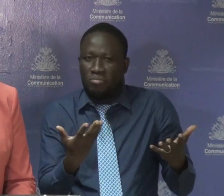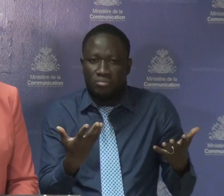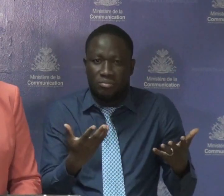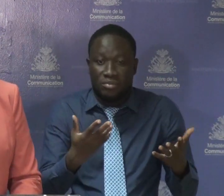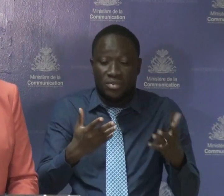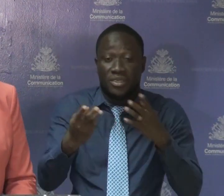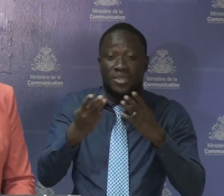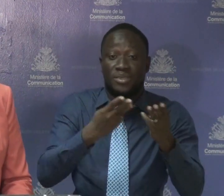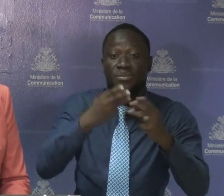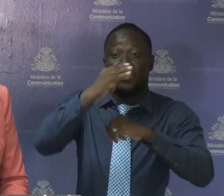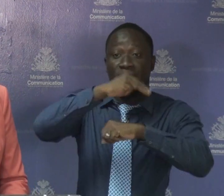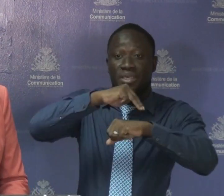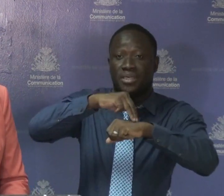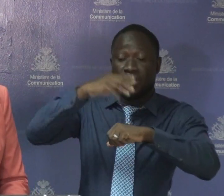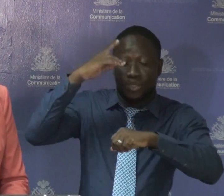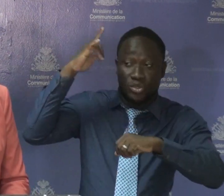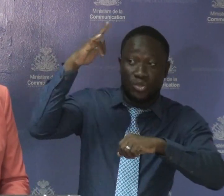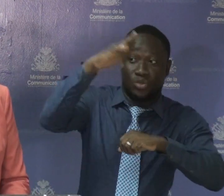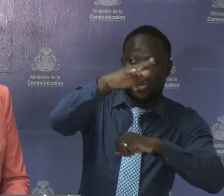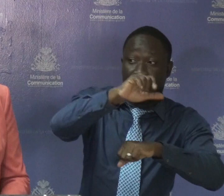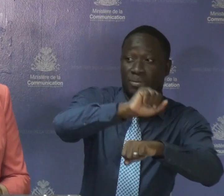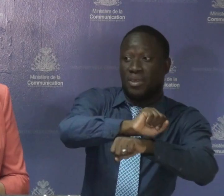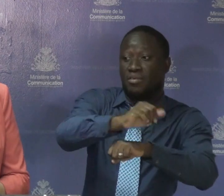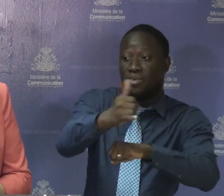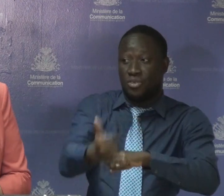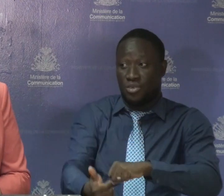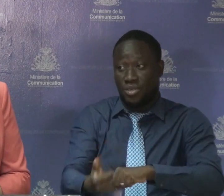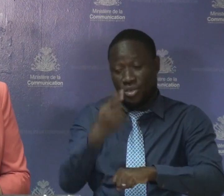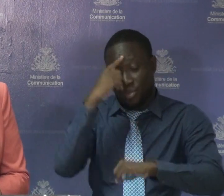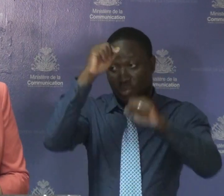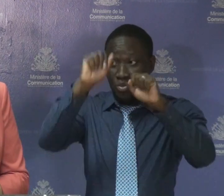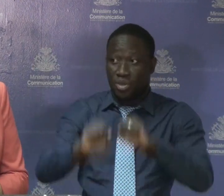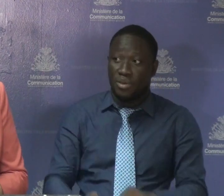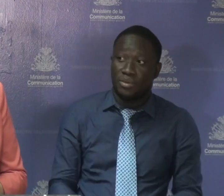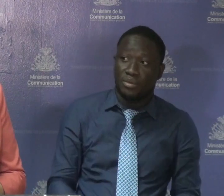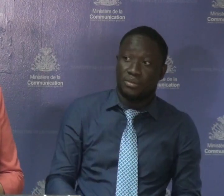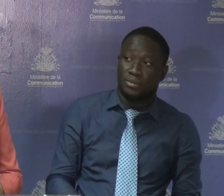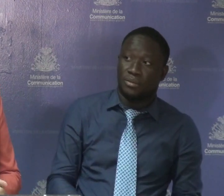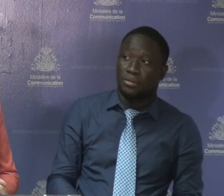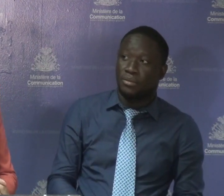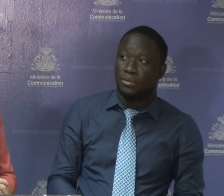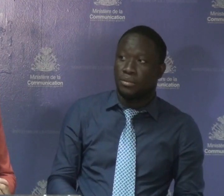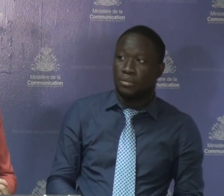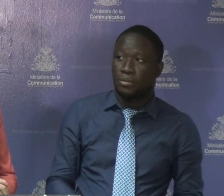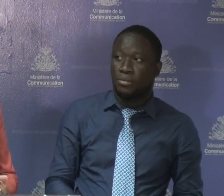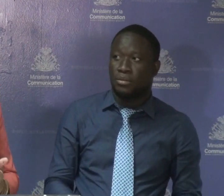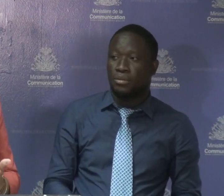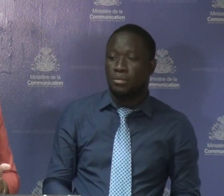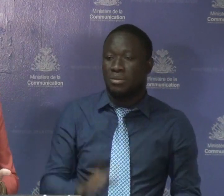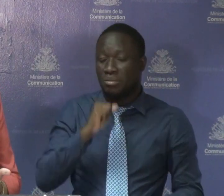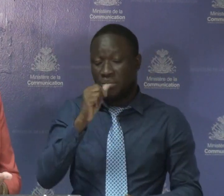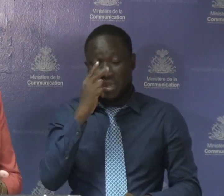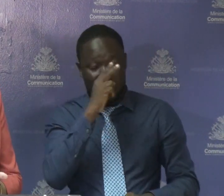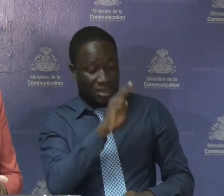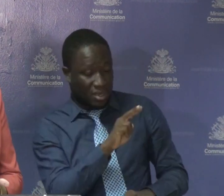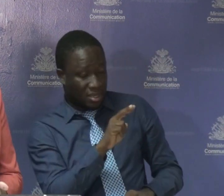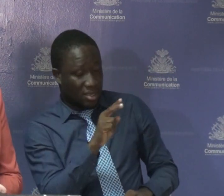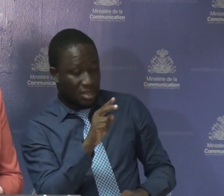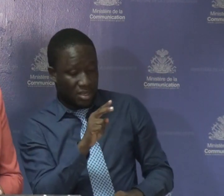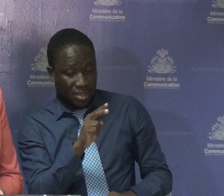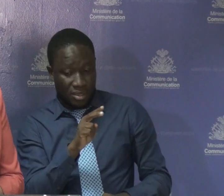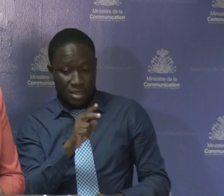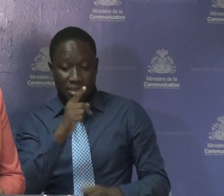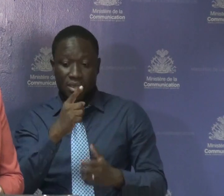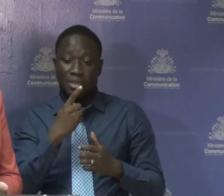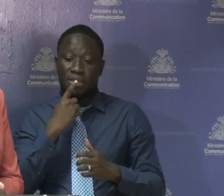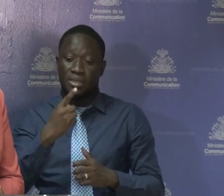ministère tourisme, nous-mêmes, notre travail, je vous dis, pour non seulement pas garder pour ça qui était